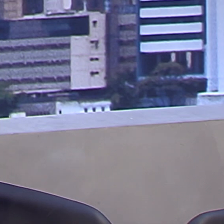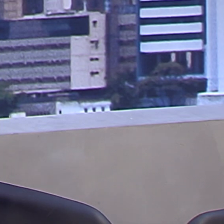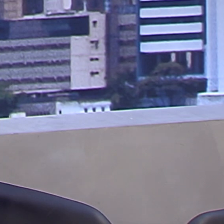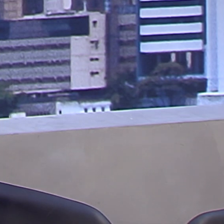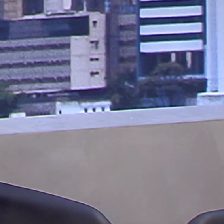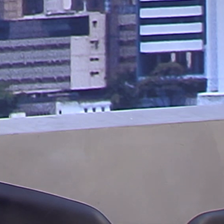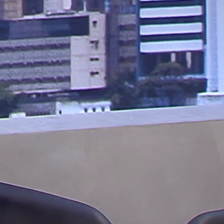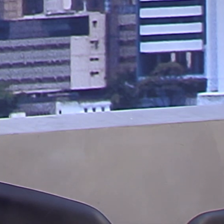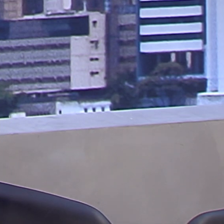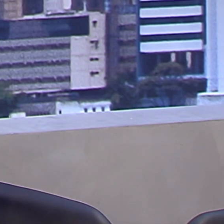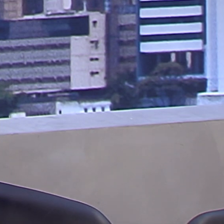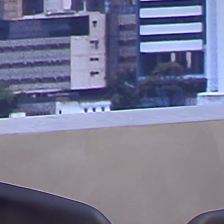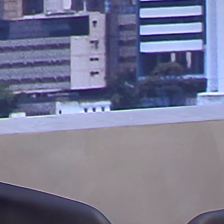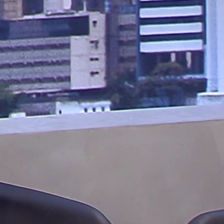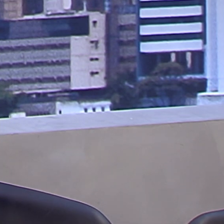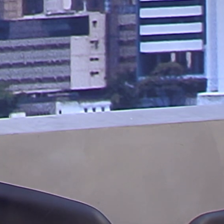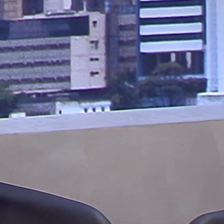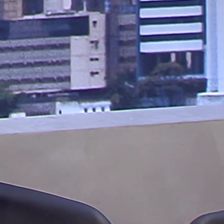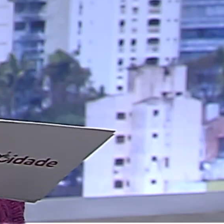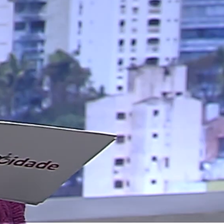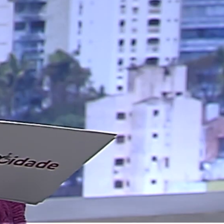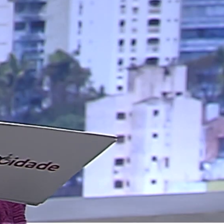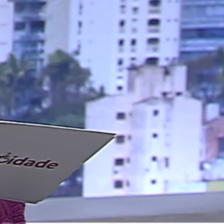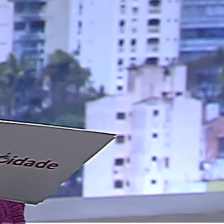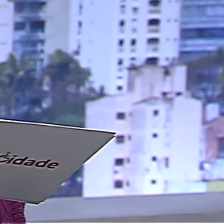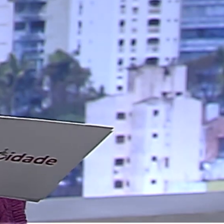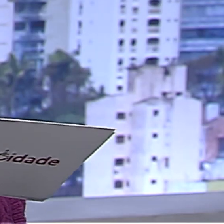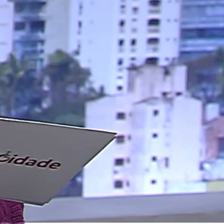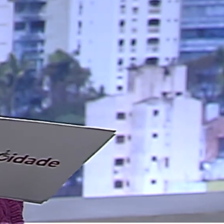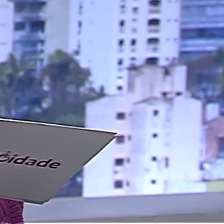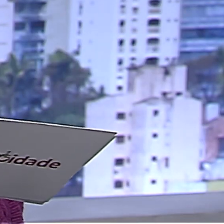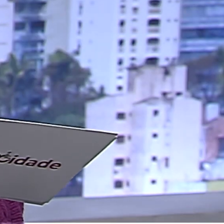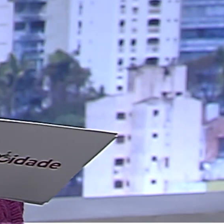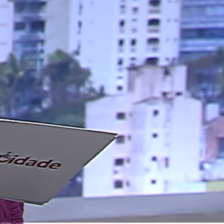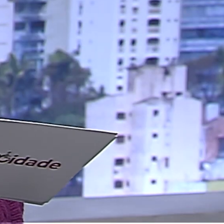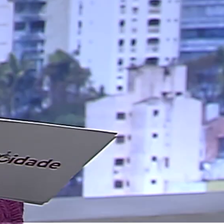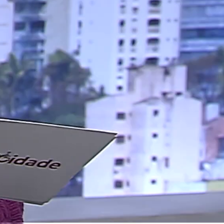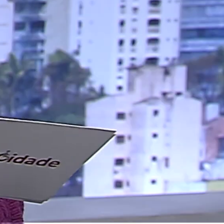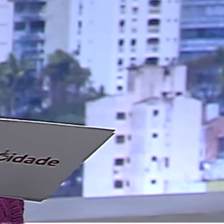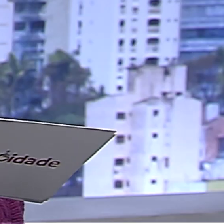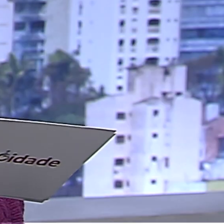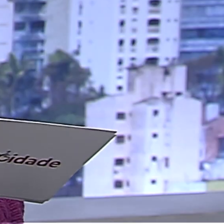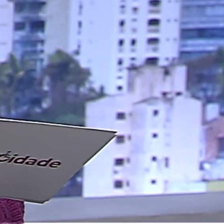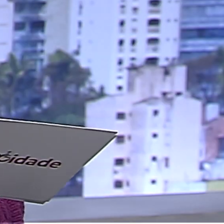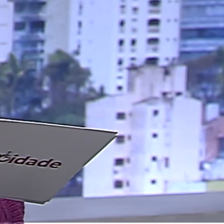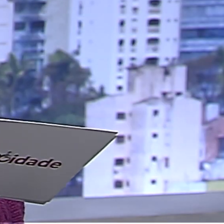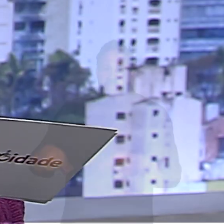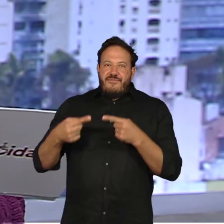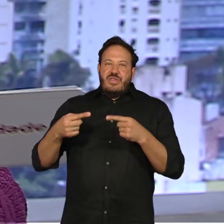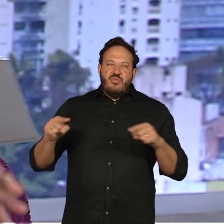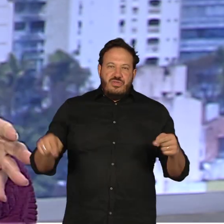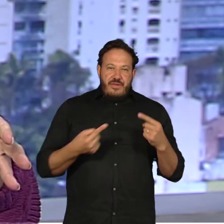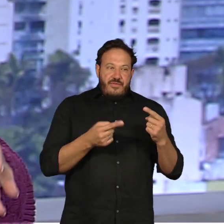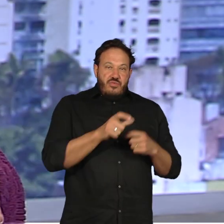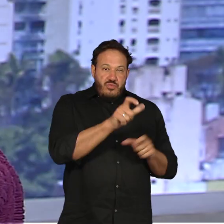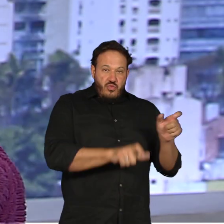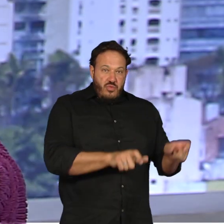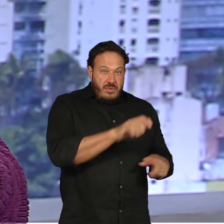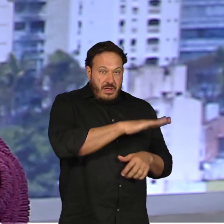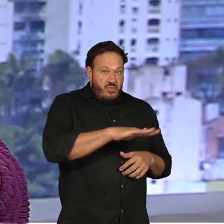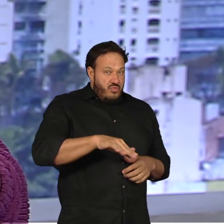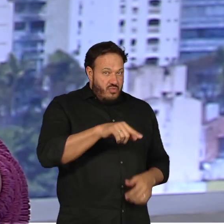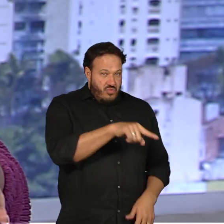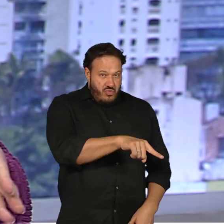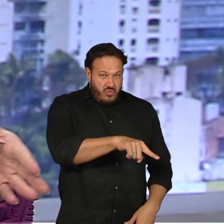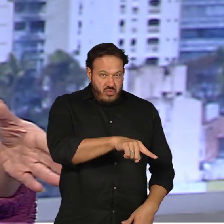de diferença, mas a gente se entende, assim como na língua portuguesa. Vamos separar, então, Kátia, os desafios entre os desafios do aluno